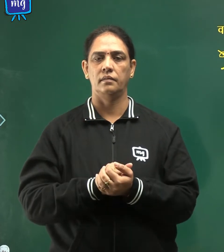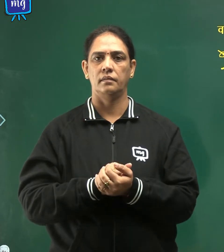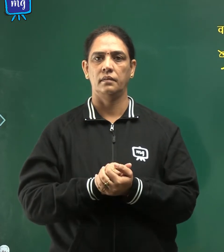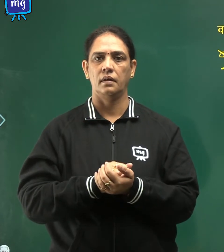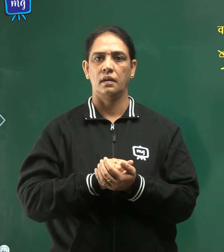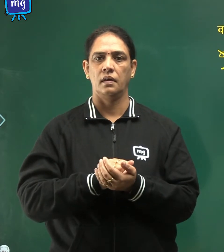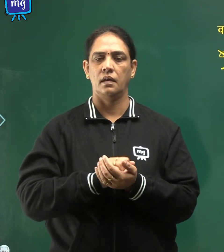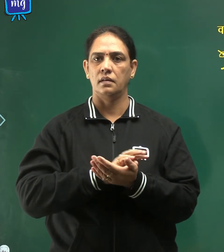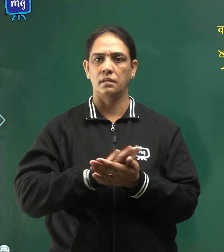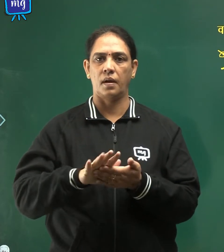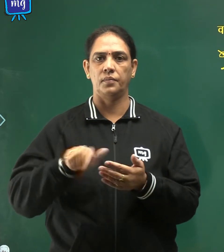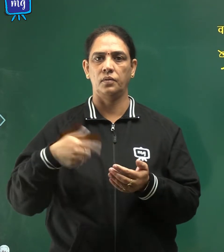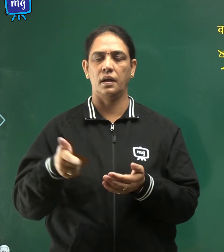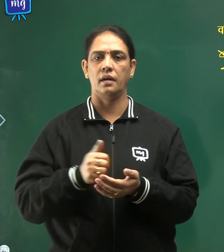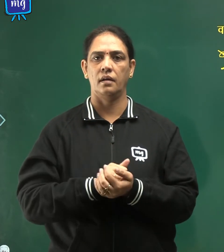समाप्त होती है,